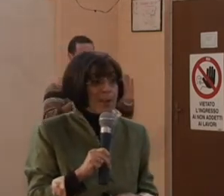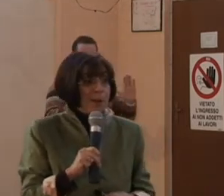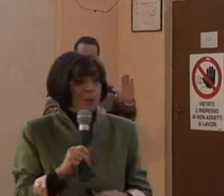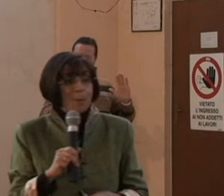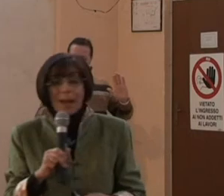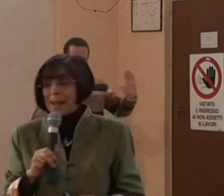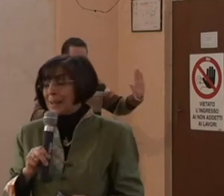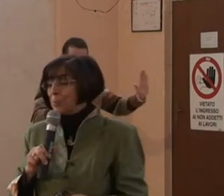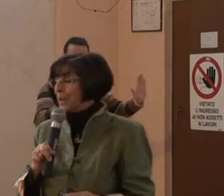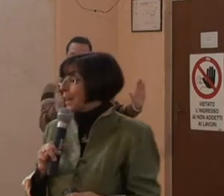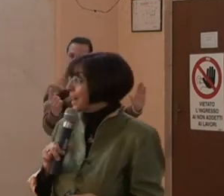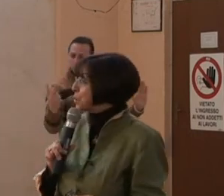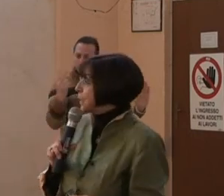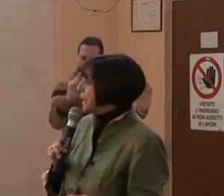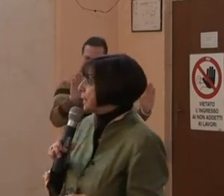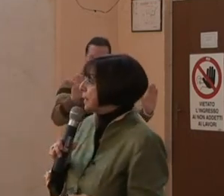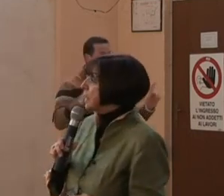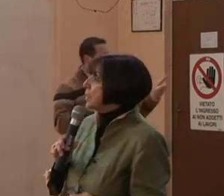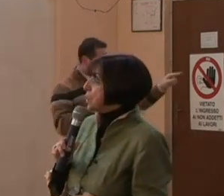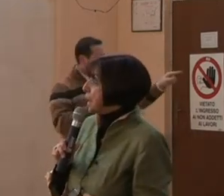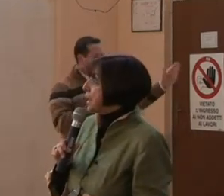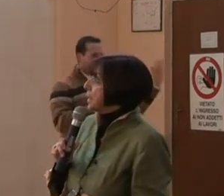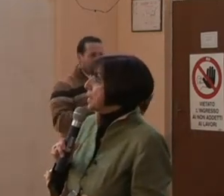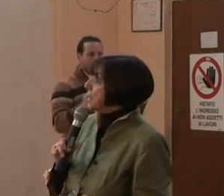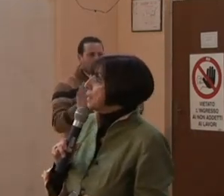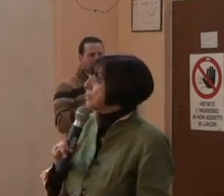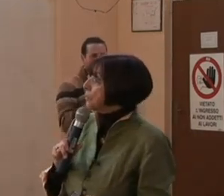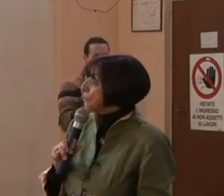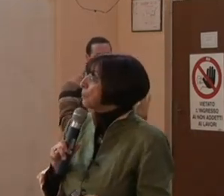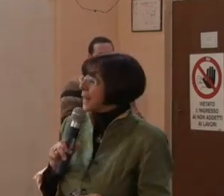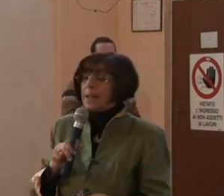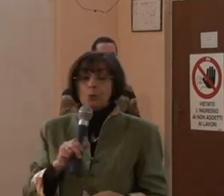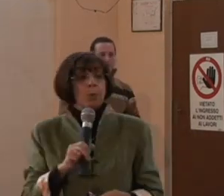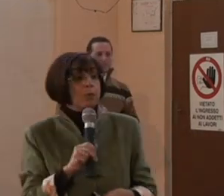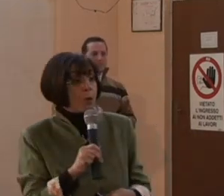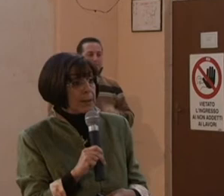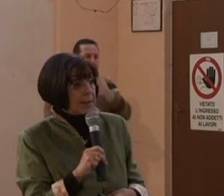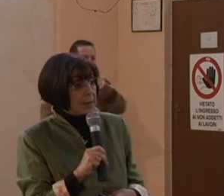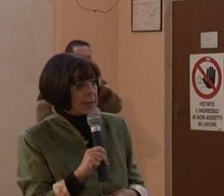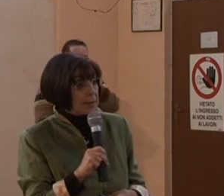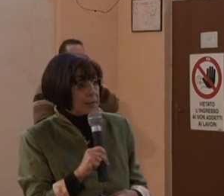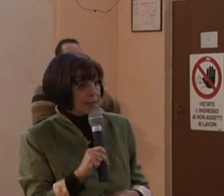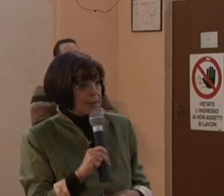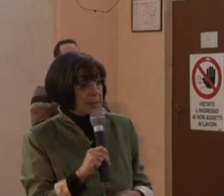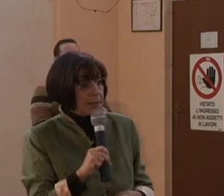sarebbe una manna anche per i ragazzi studenti, cioè parlare qualche volta,